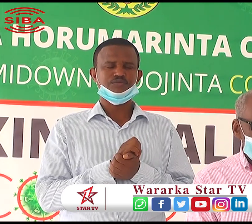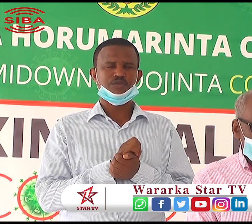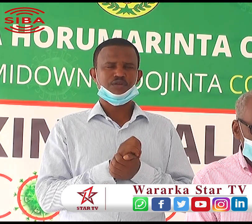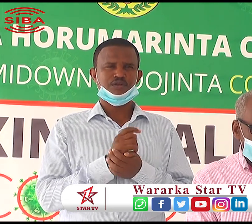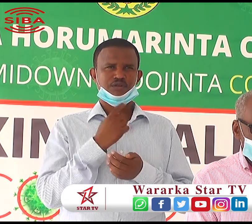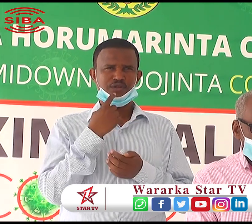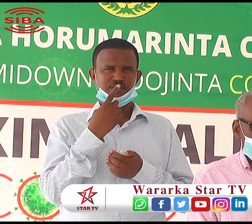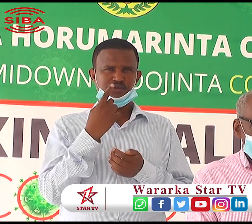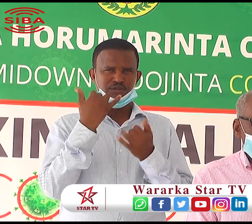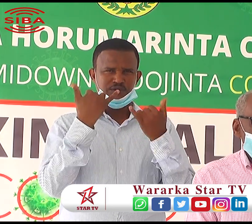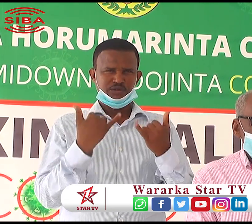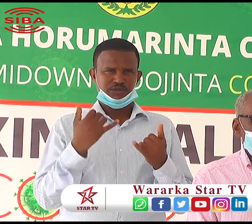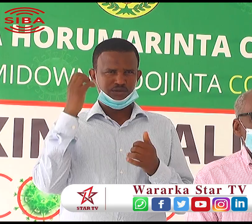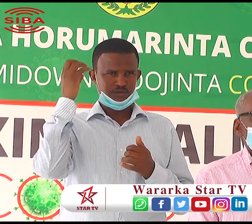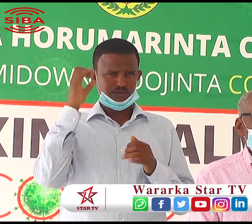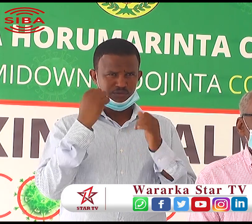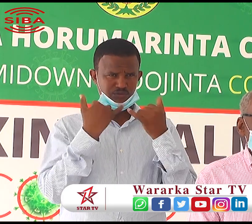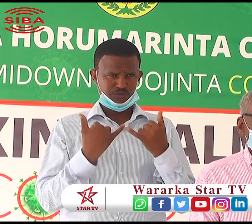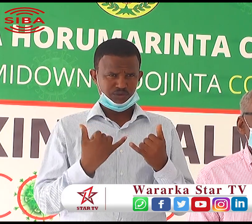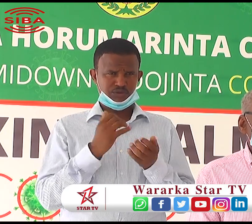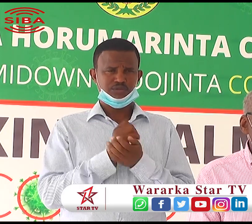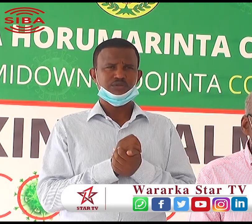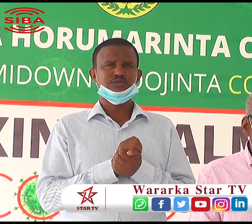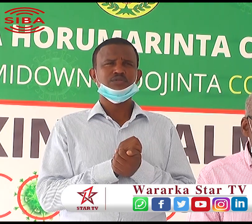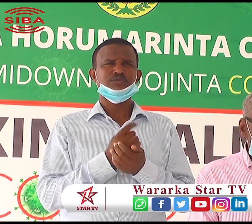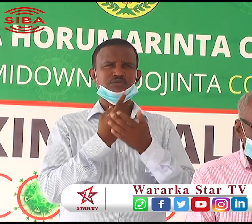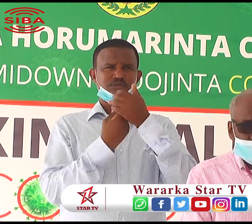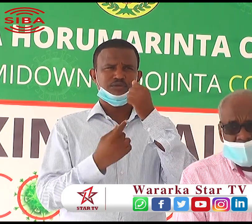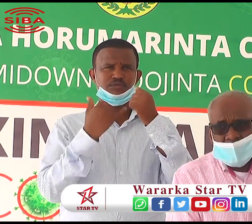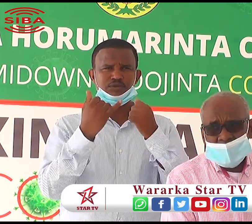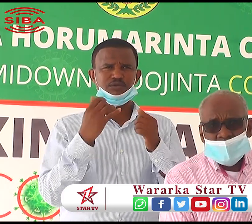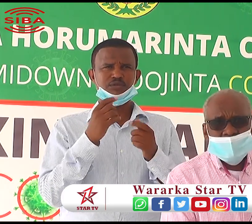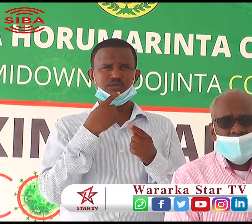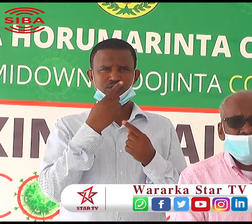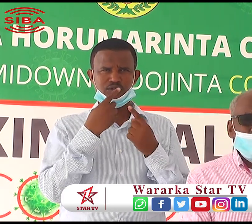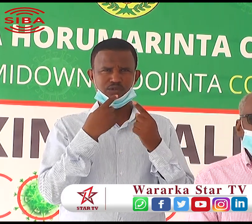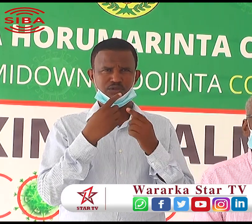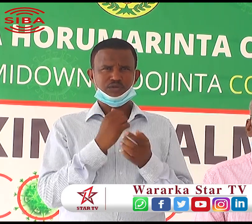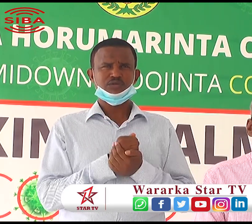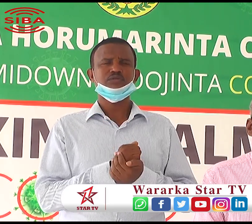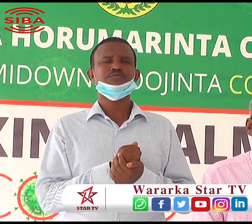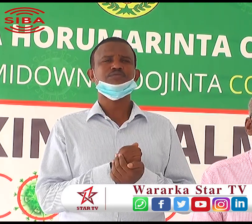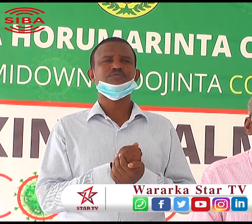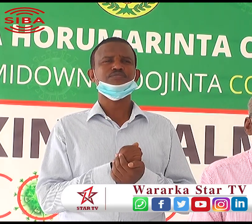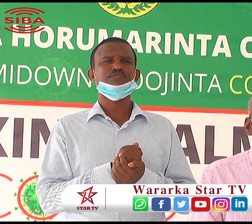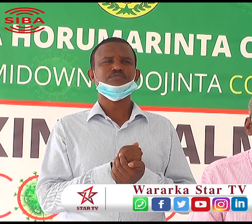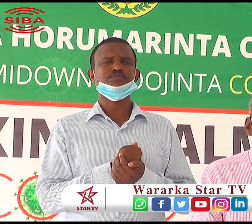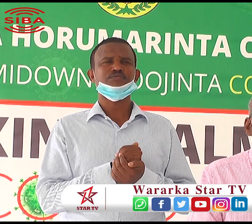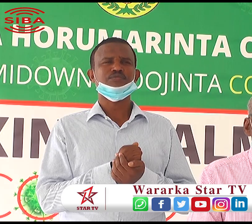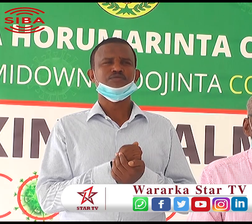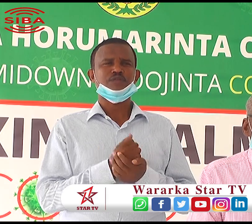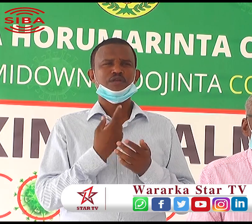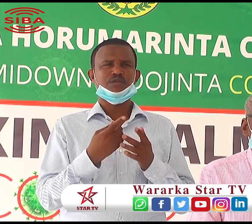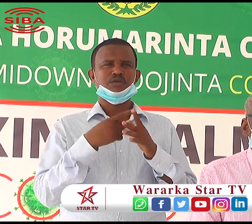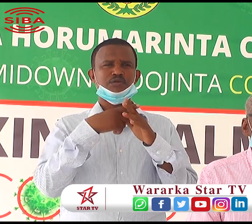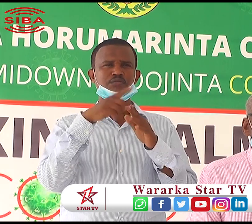7 qof ayaa laga helay xanuunka 5 qof oo Soomaaliland ah 1 qof oo Singapore ah iyo waliba 1 qof oo Hindiya bukaanadani ayaa la sheegay inay 5 qof